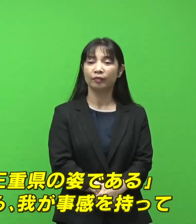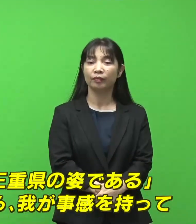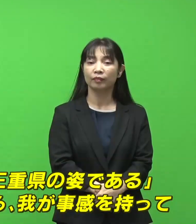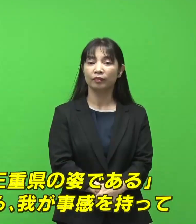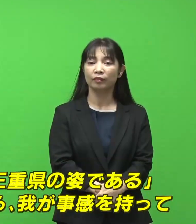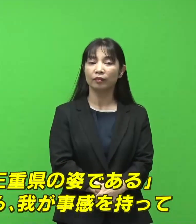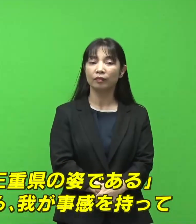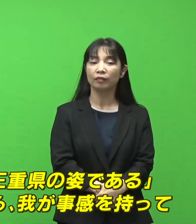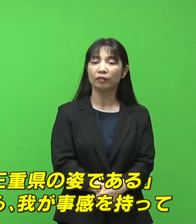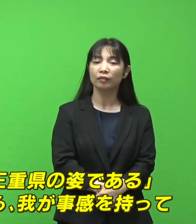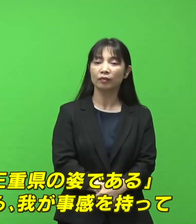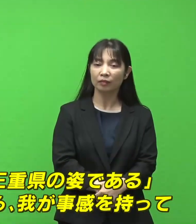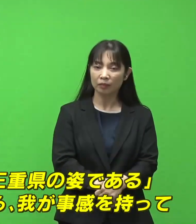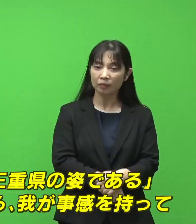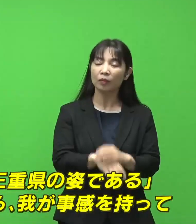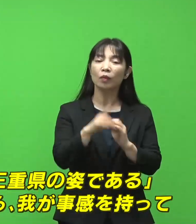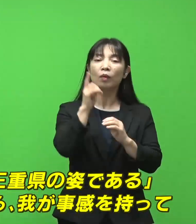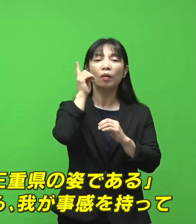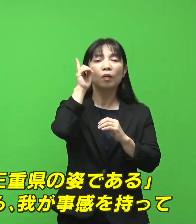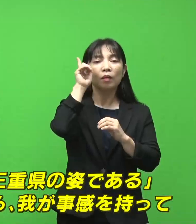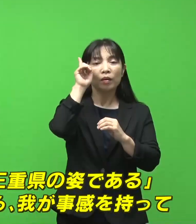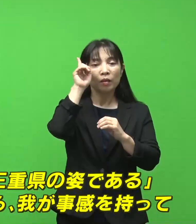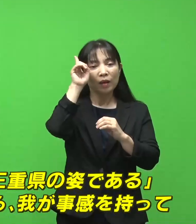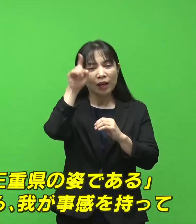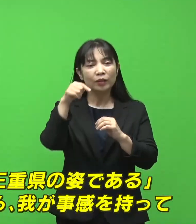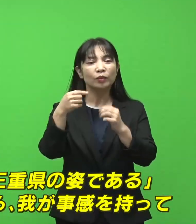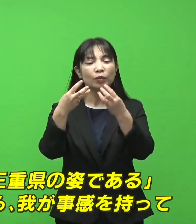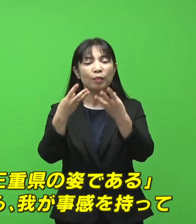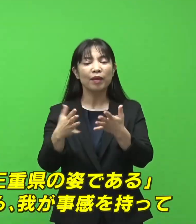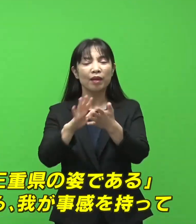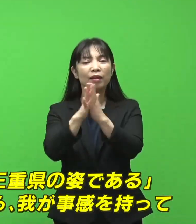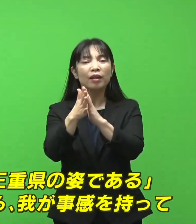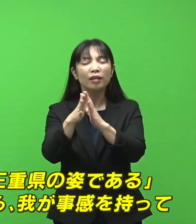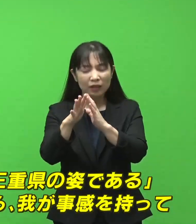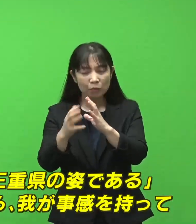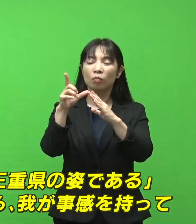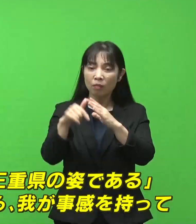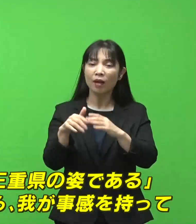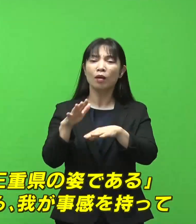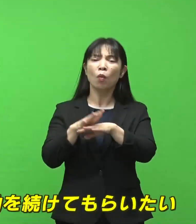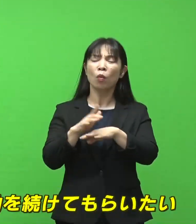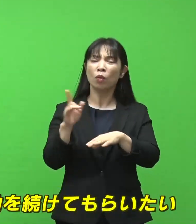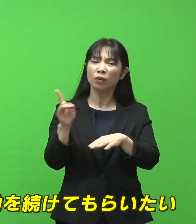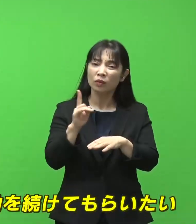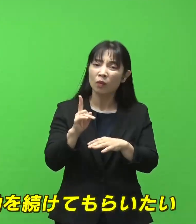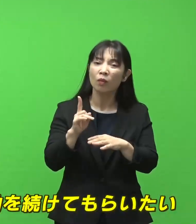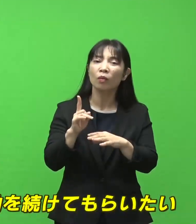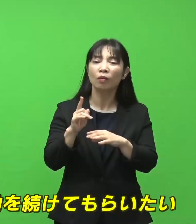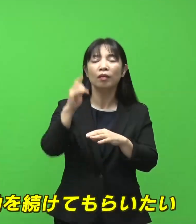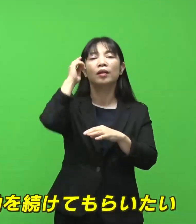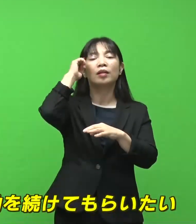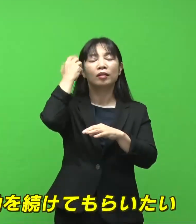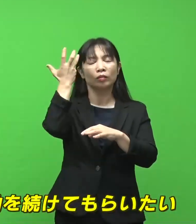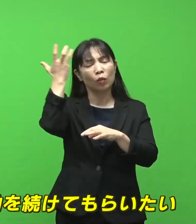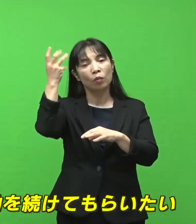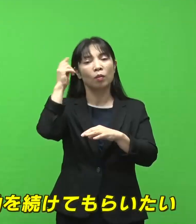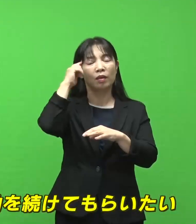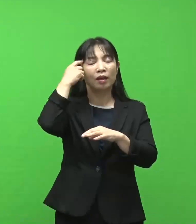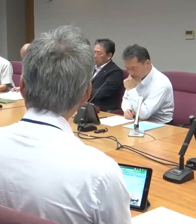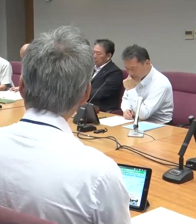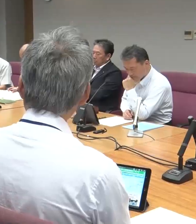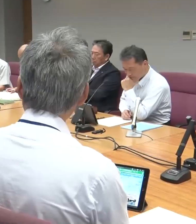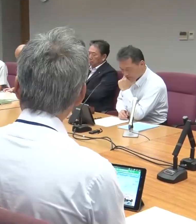三重県の姿であるという思いを持ちながらですね、我がこと感を持って現地においての支援活動を続けてもらいたい